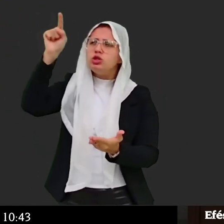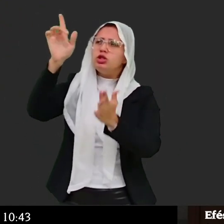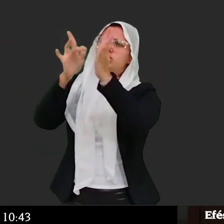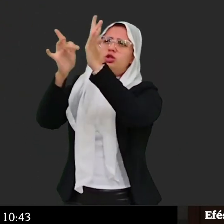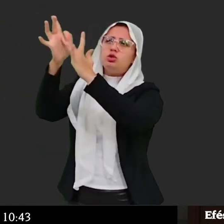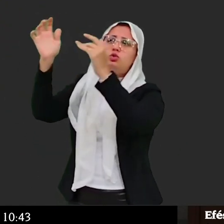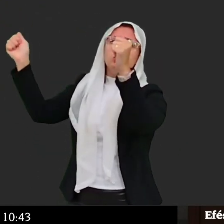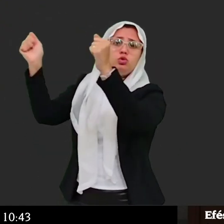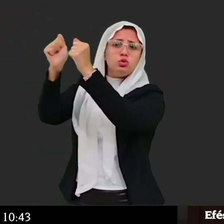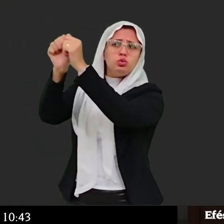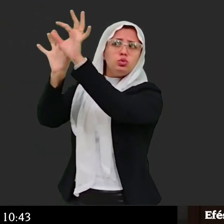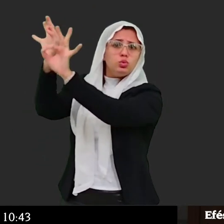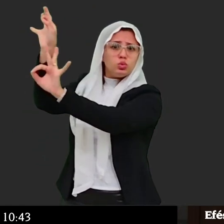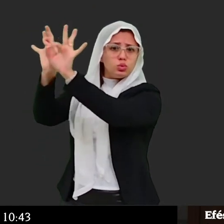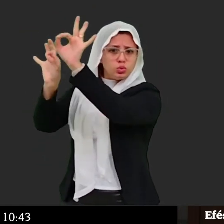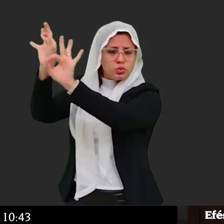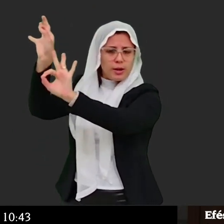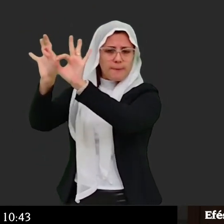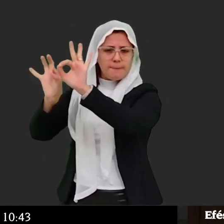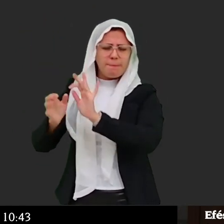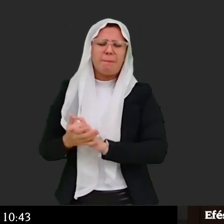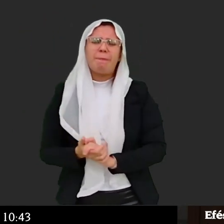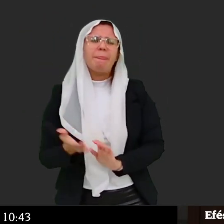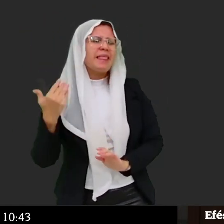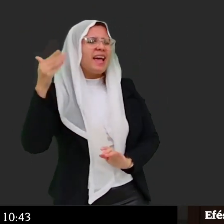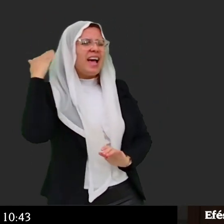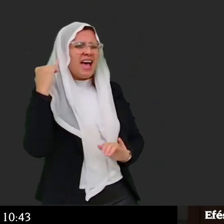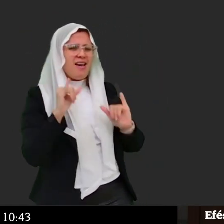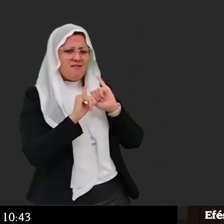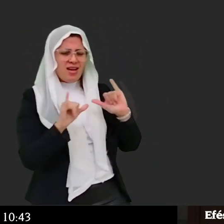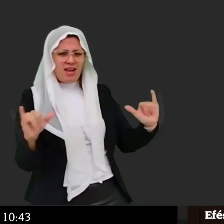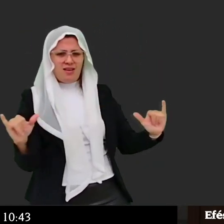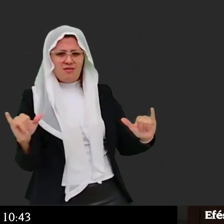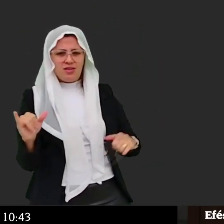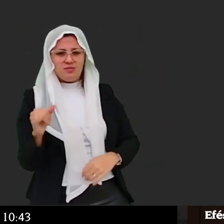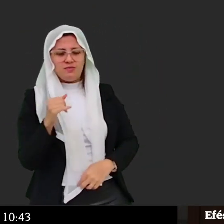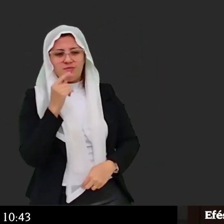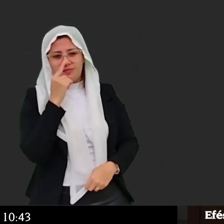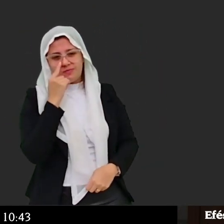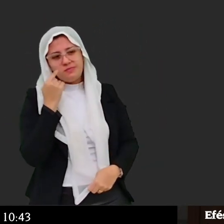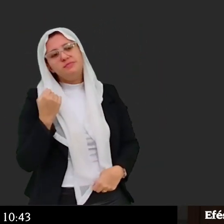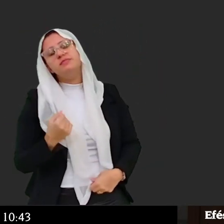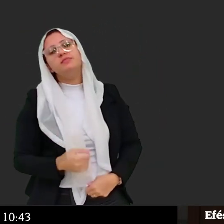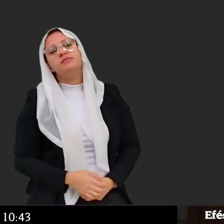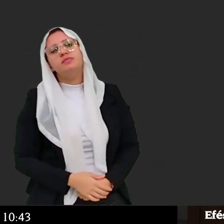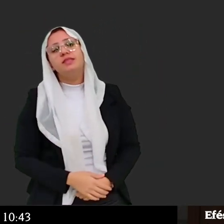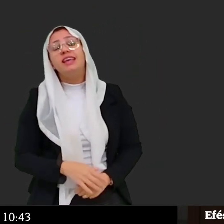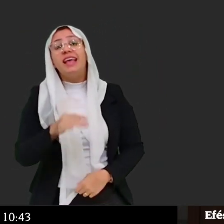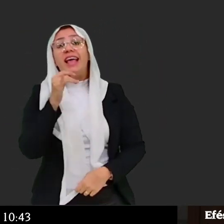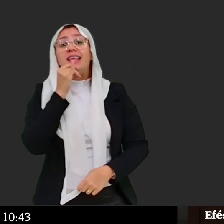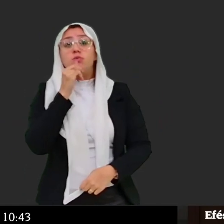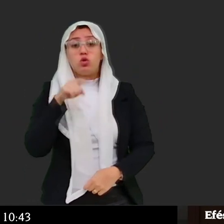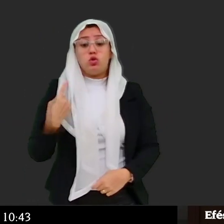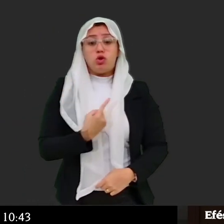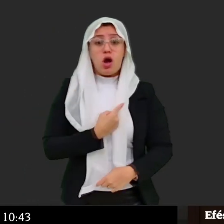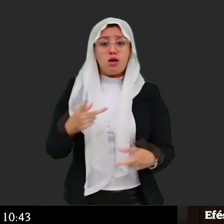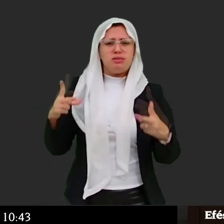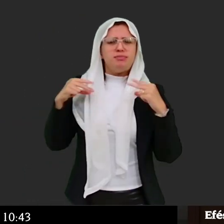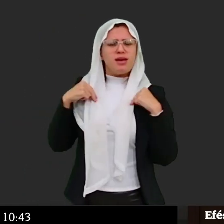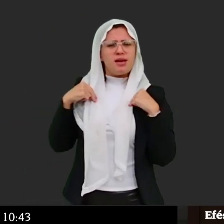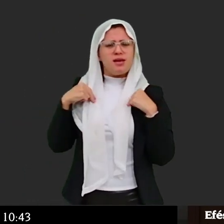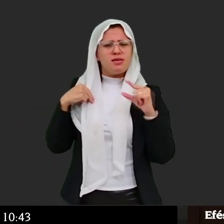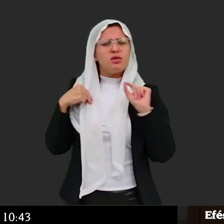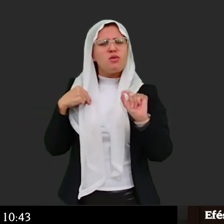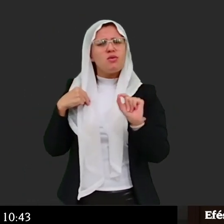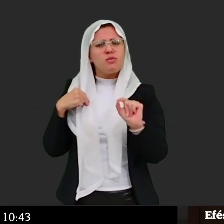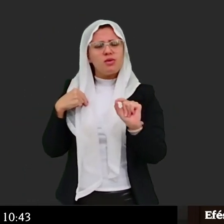Filho. Então ele dizia assim, que para a manutenção desta dignidade,